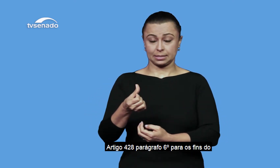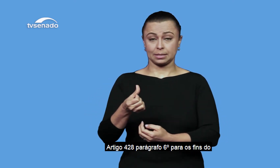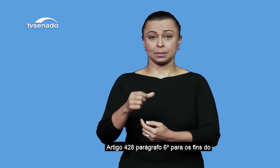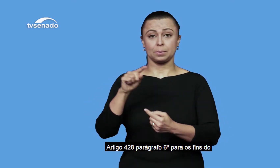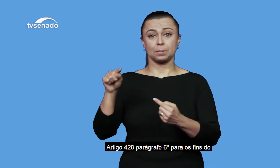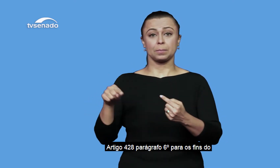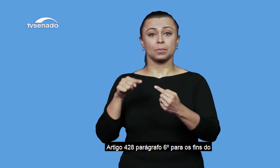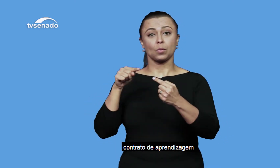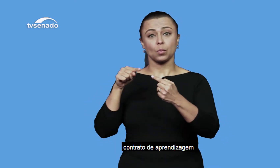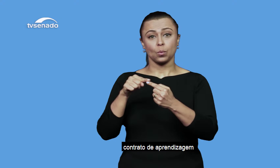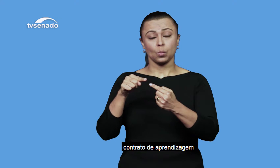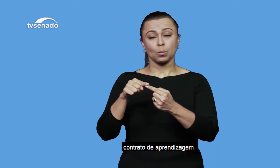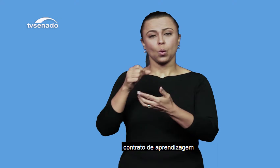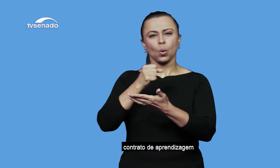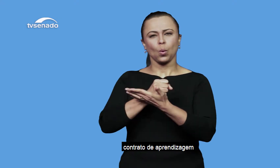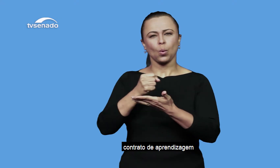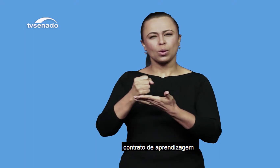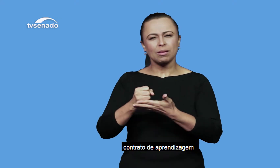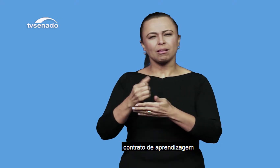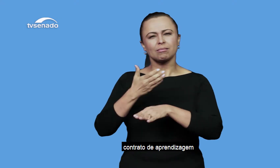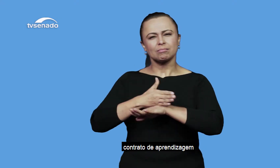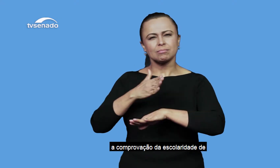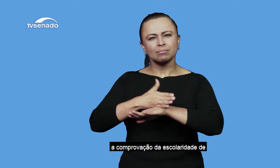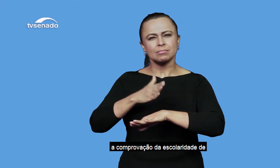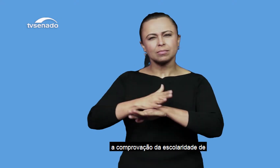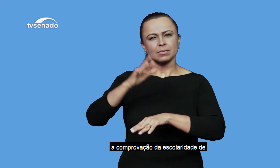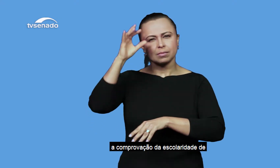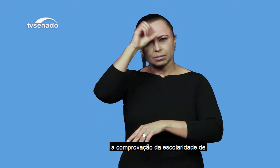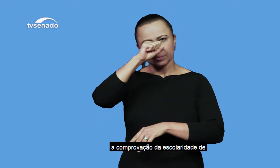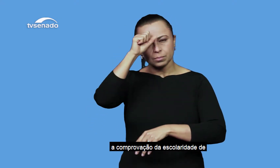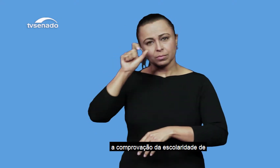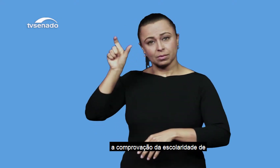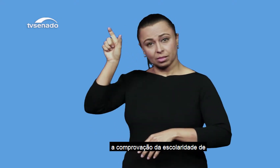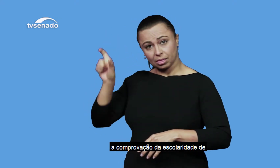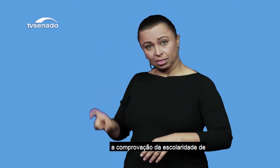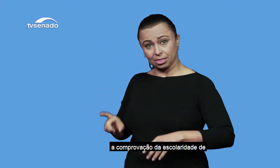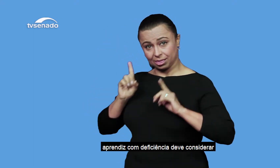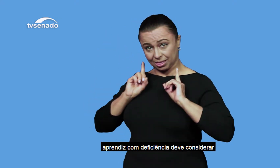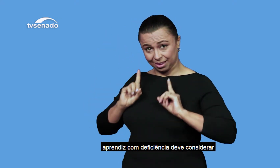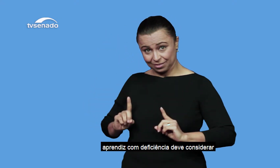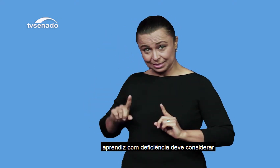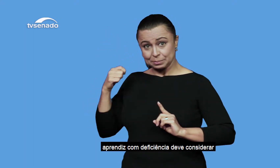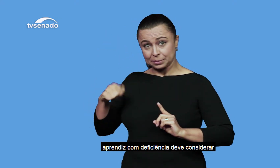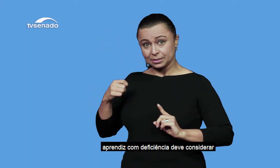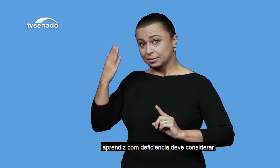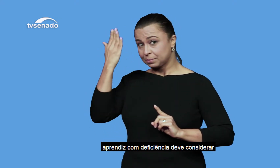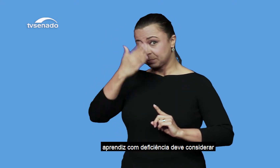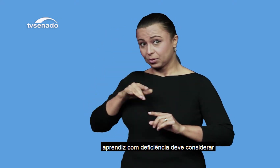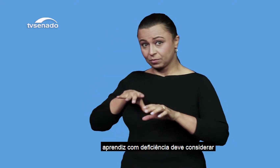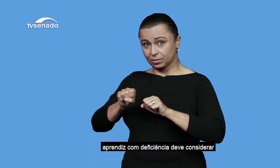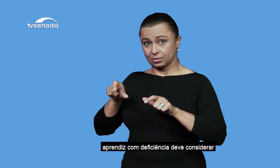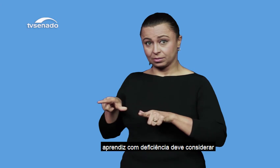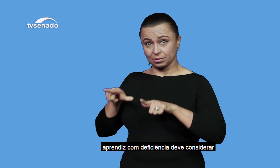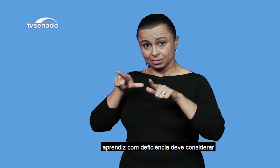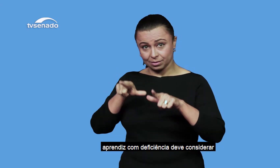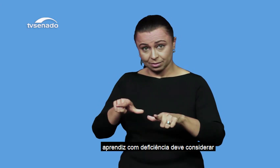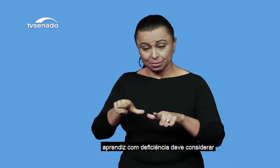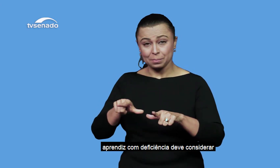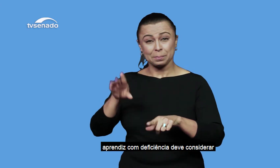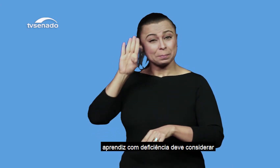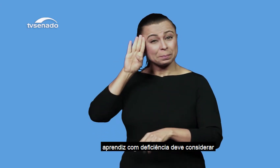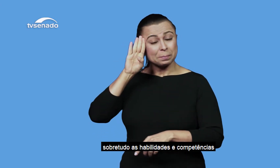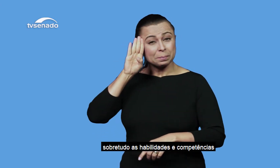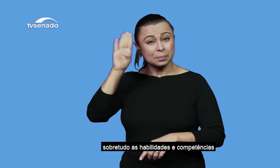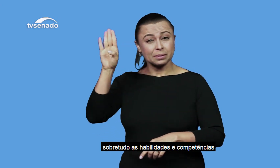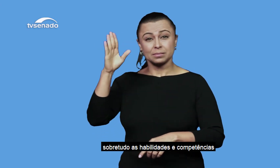para os fins do contrato de aprendizagem a comprovação da escolaridade de aprendiz com deficiência deve